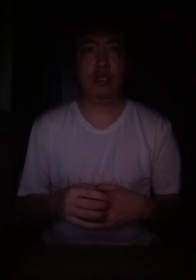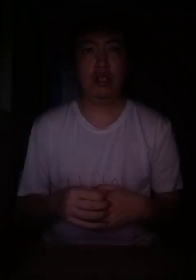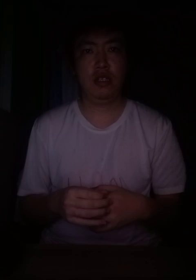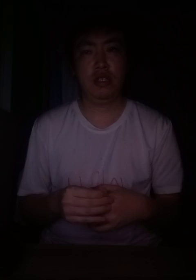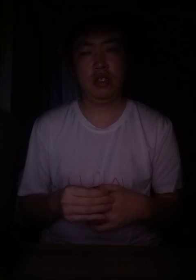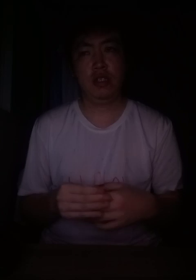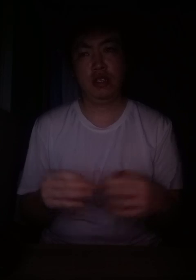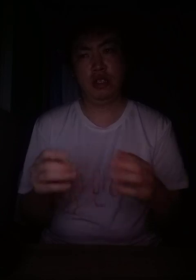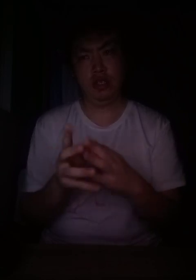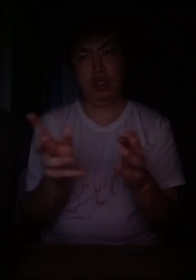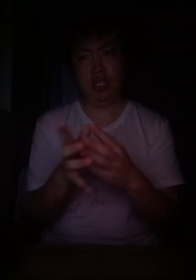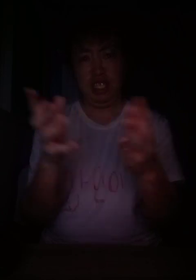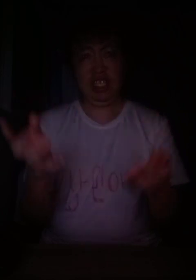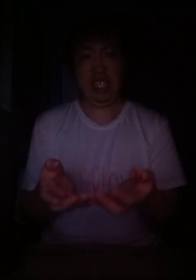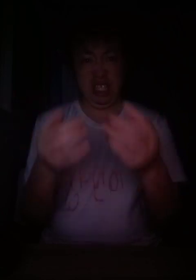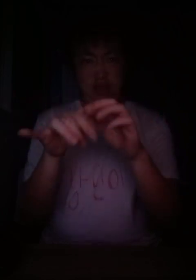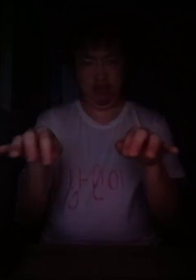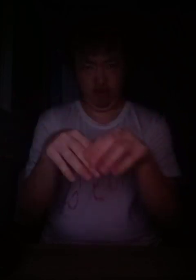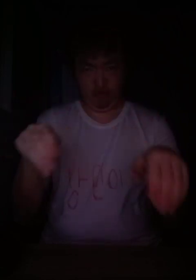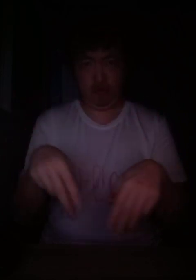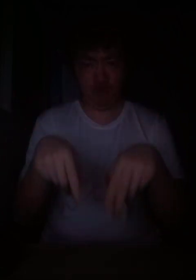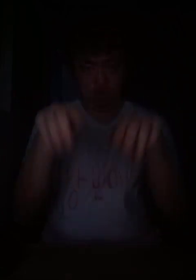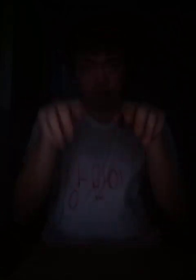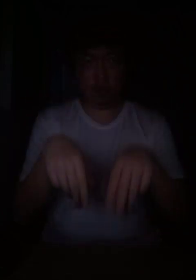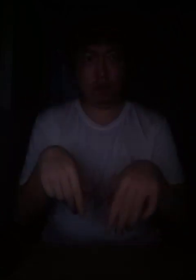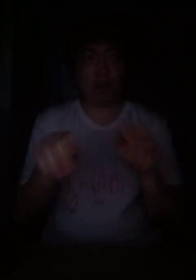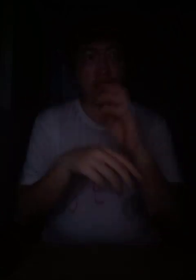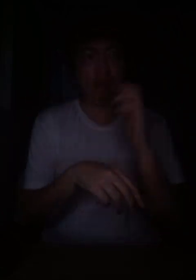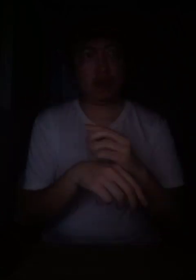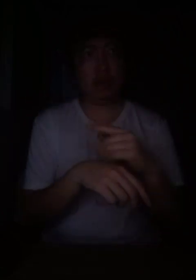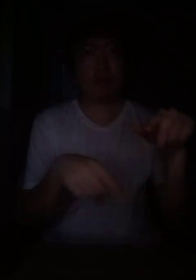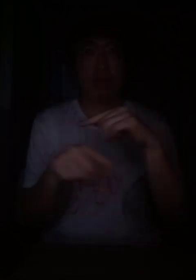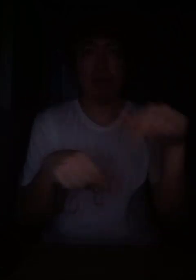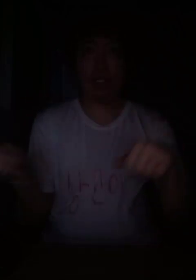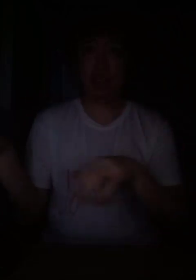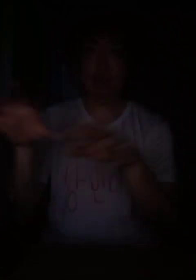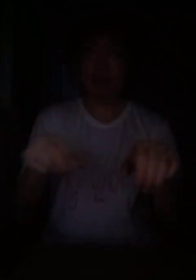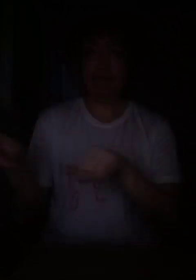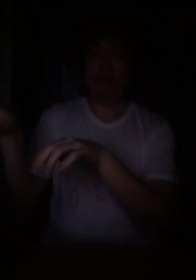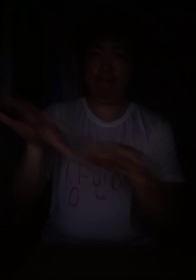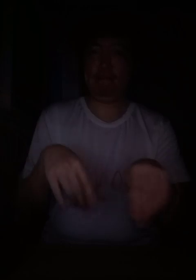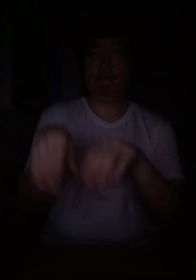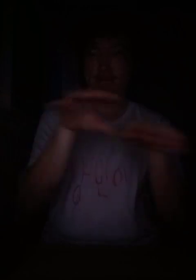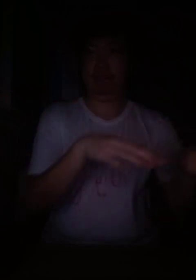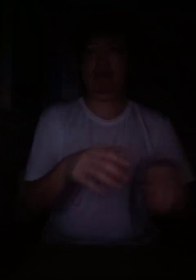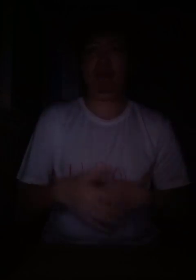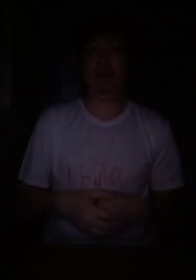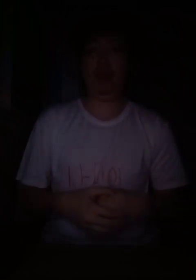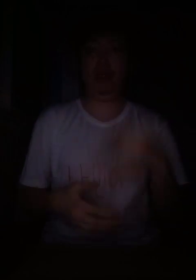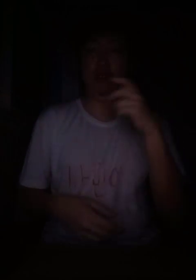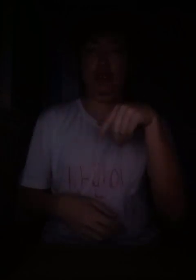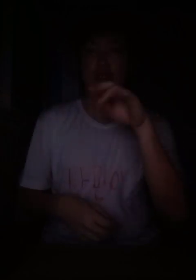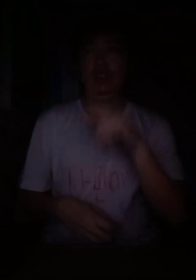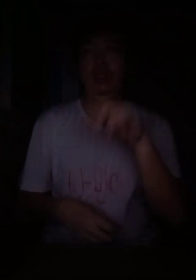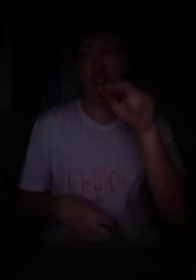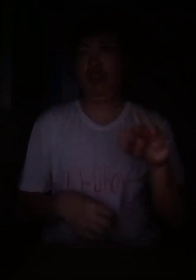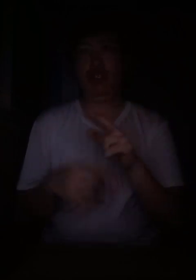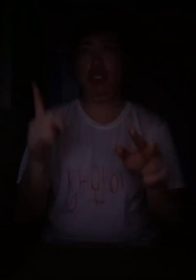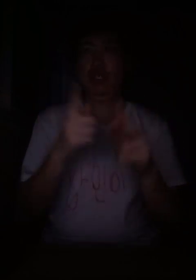충남 논산의 오피스텔 지하 주차장. 소방대원들이 양수기로 물을 퍼냅니다. 오늘 새벽 3시쯤 지하 2층 승강기